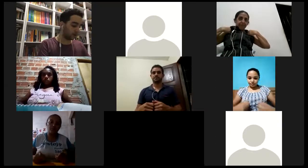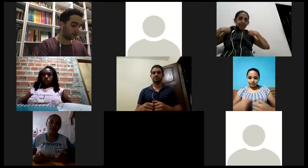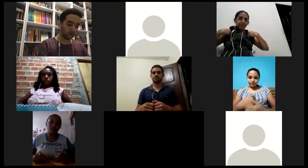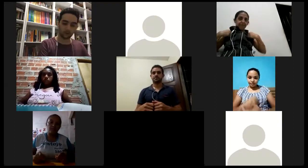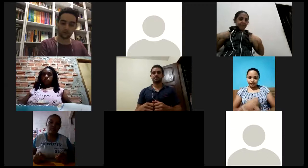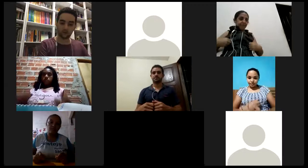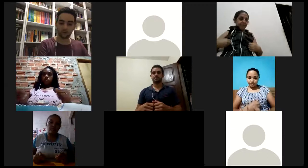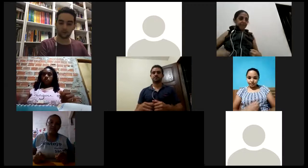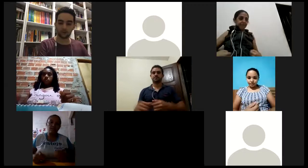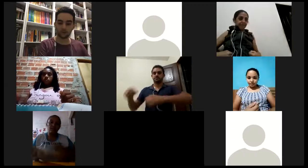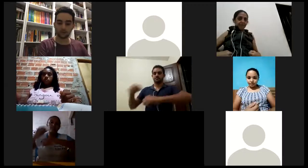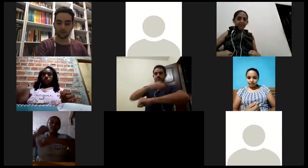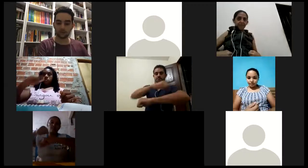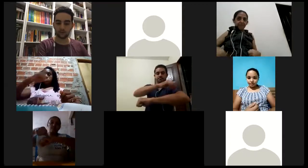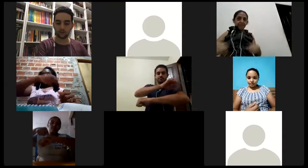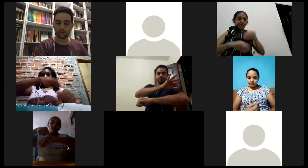régua,